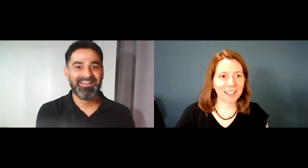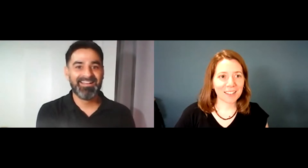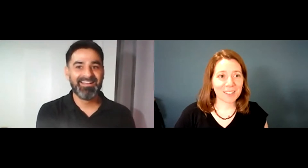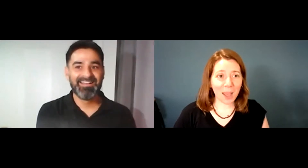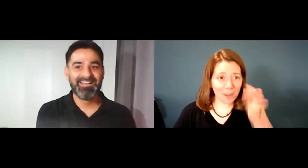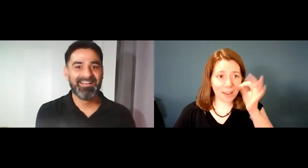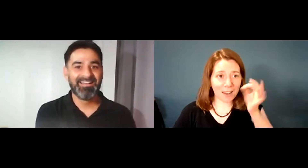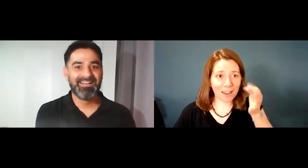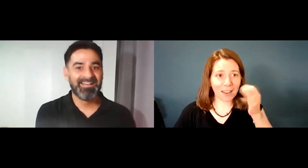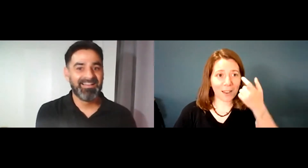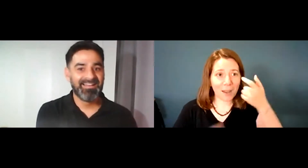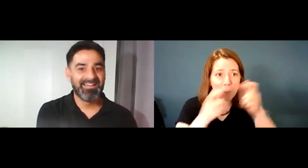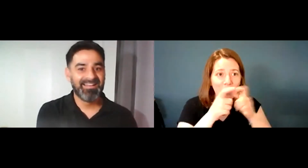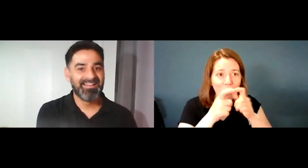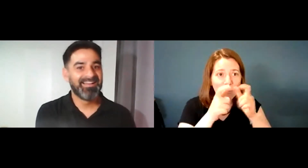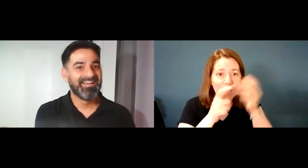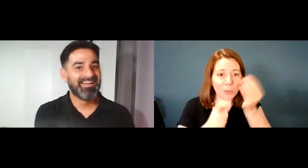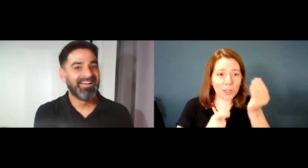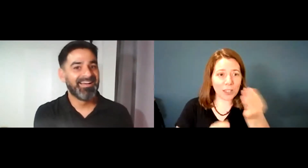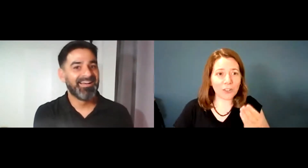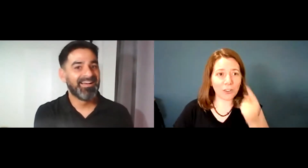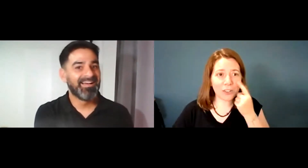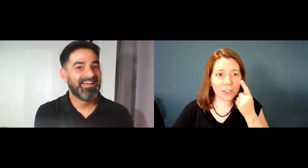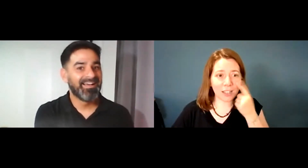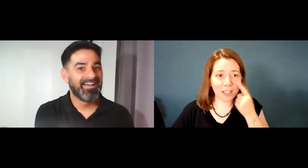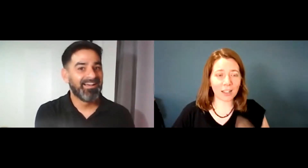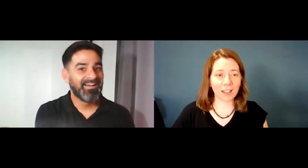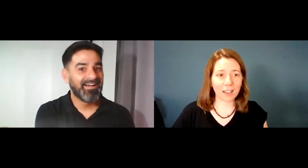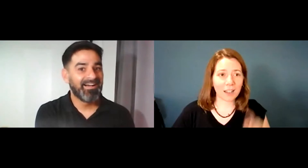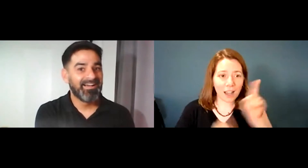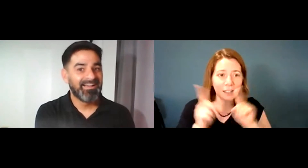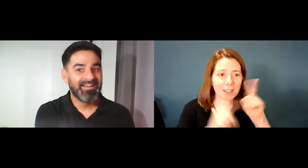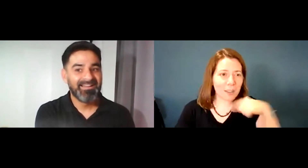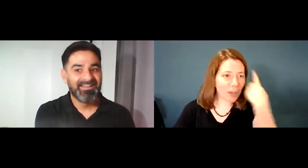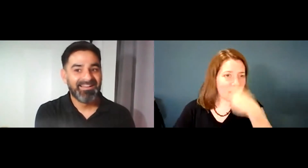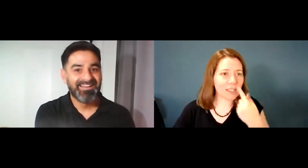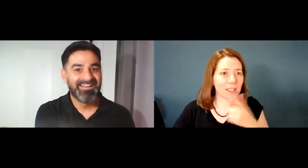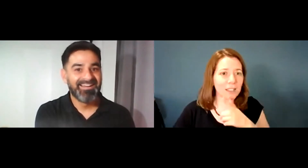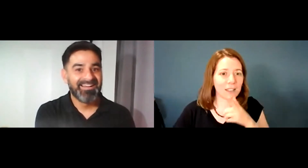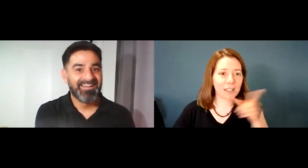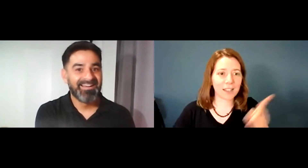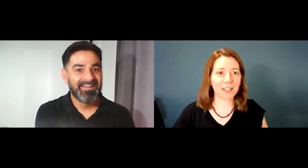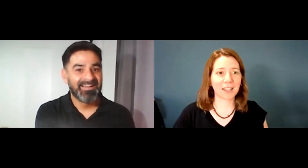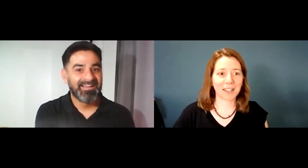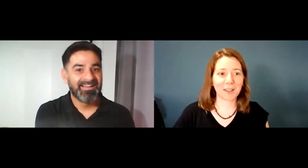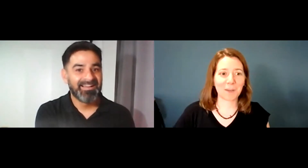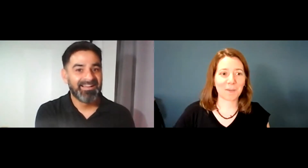A ver, la película dibujito, ¿conocen? ¿A quién sí. les parece?